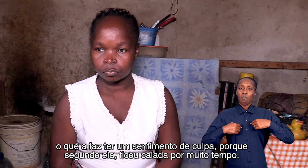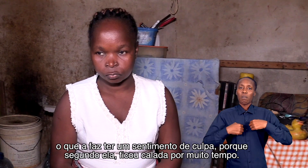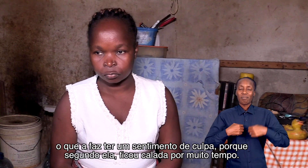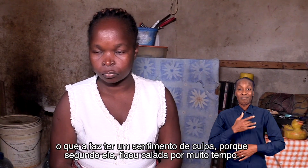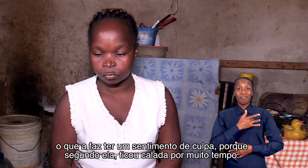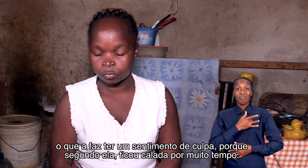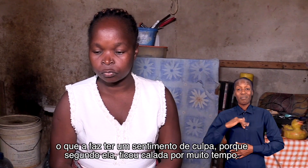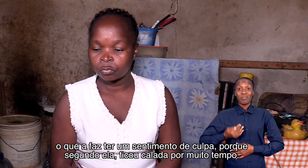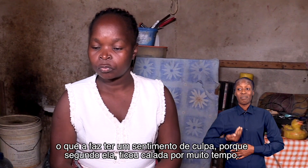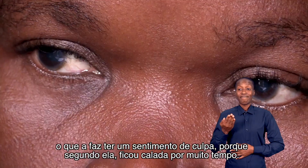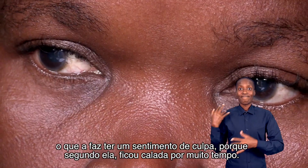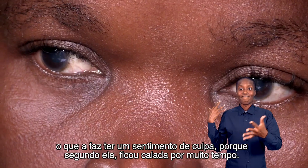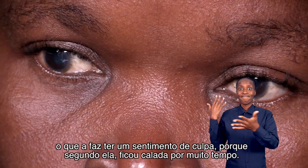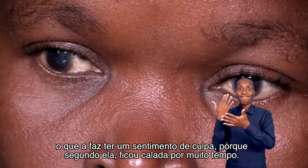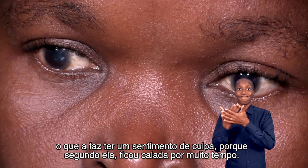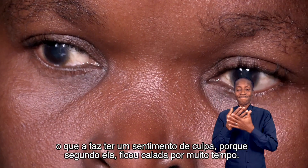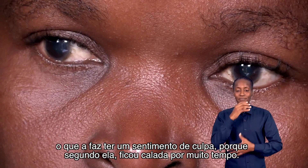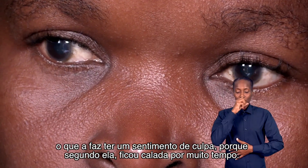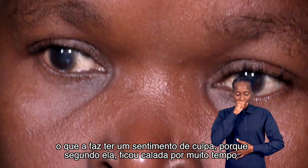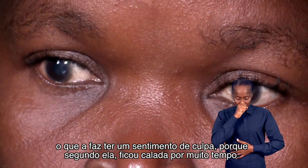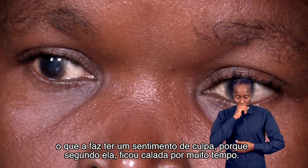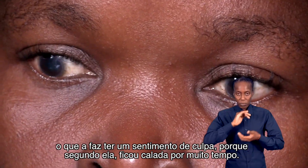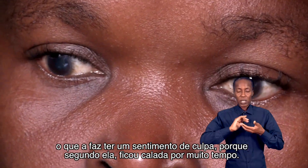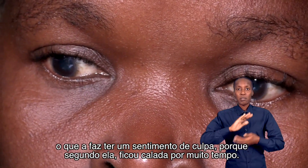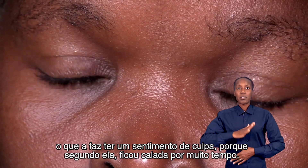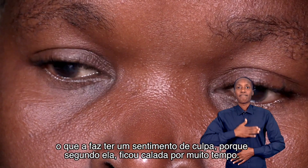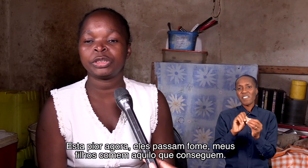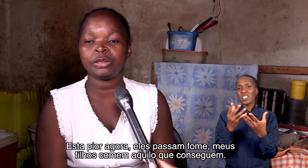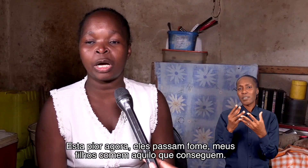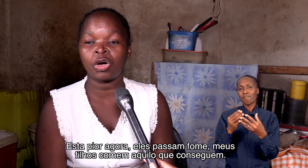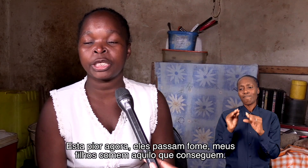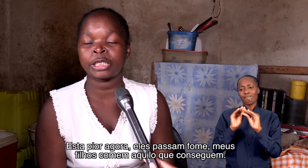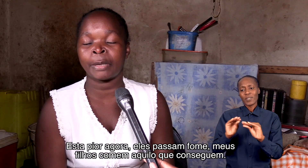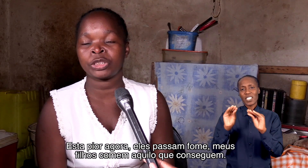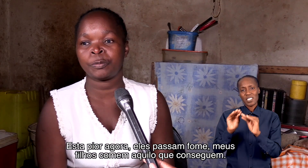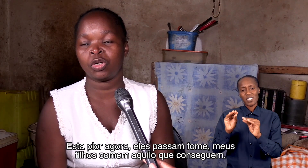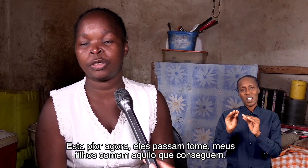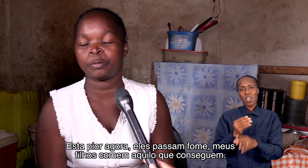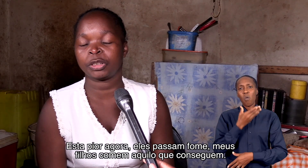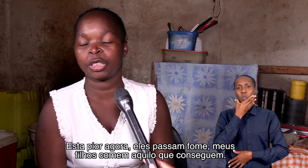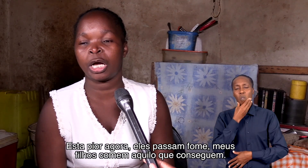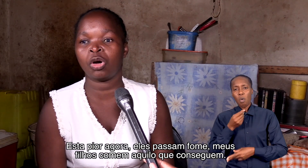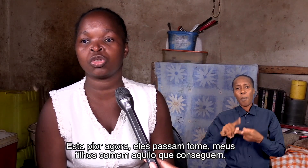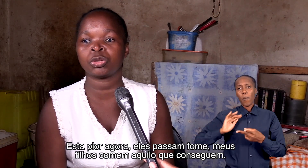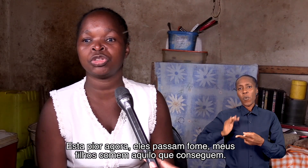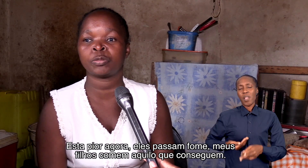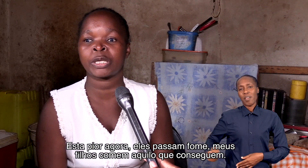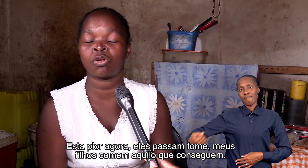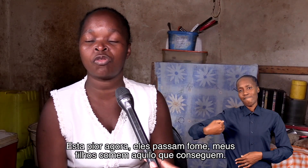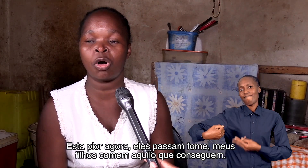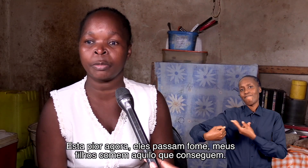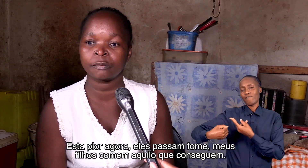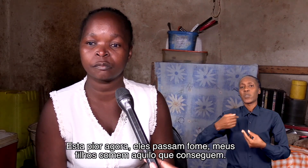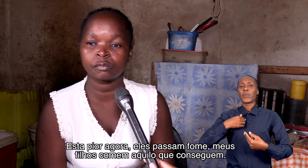ter um sentimento de culpa, porque, segundo ela, ficou calada por muito tempo. Agora está mais pior, porque agora os meus filhos